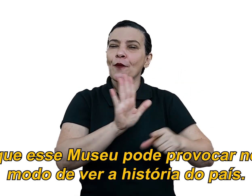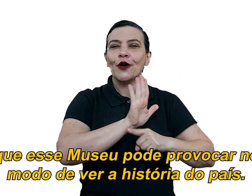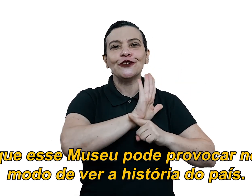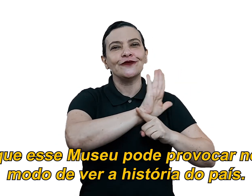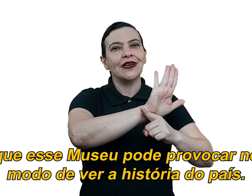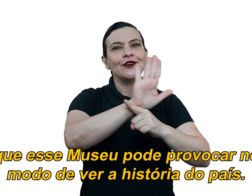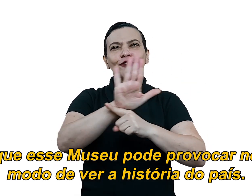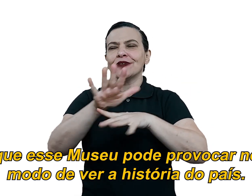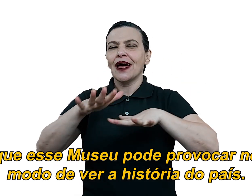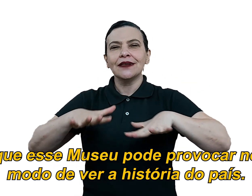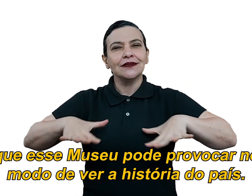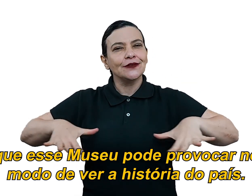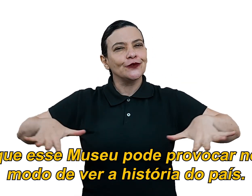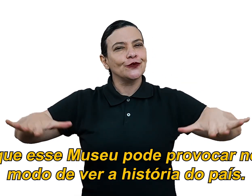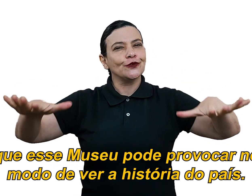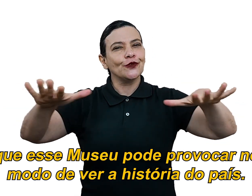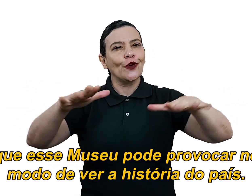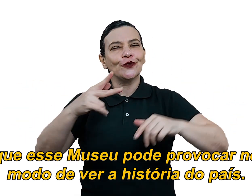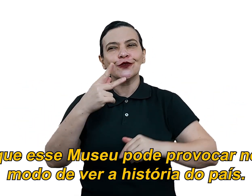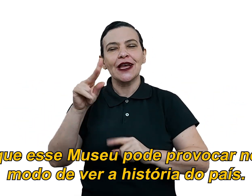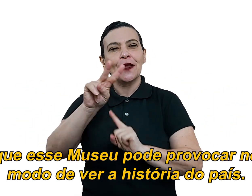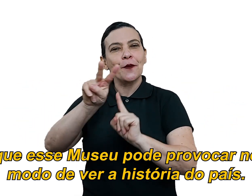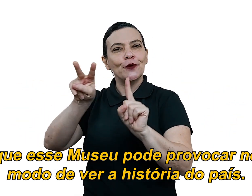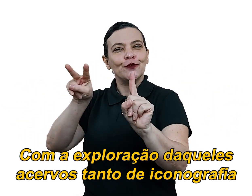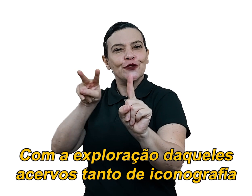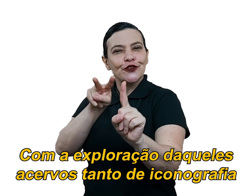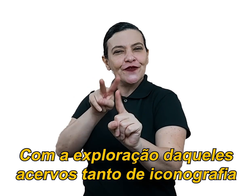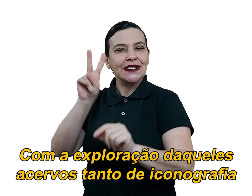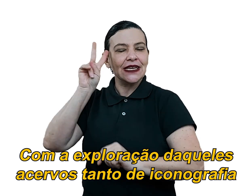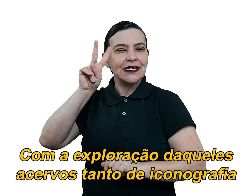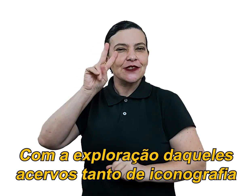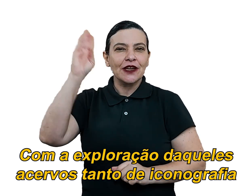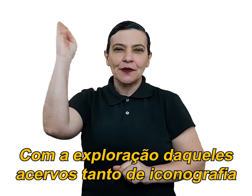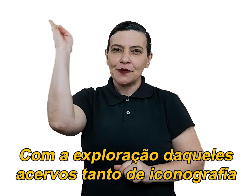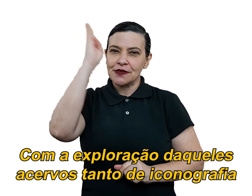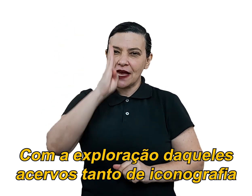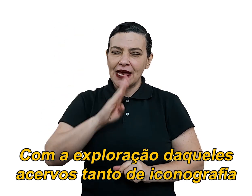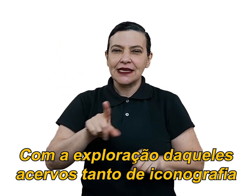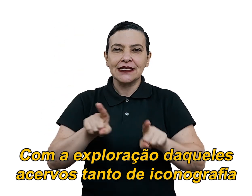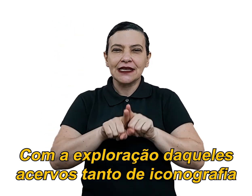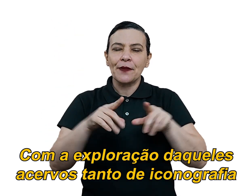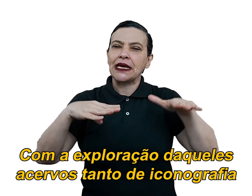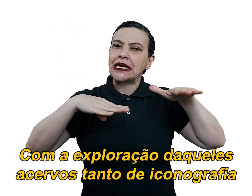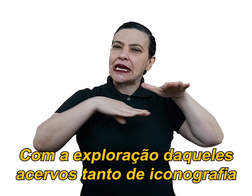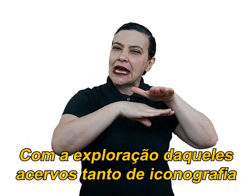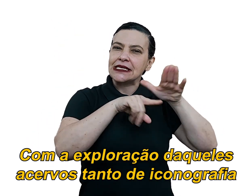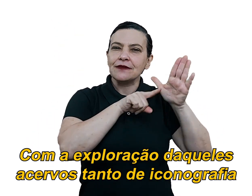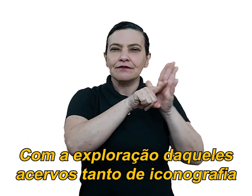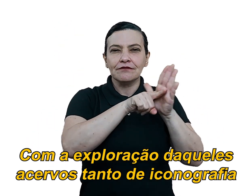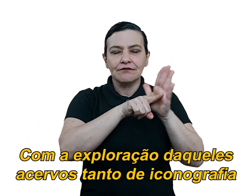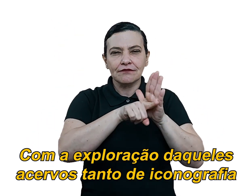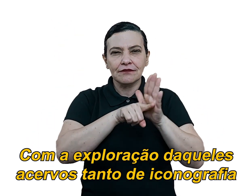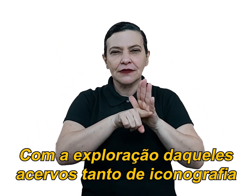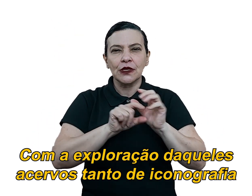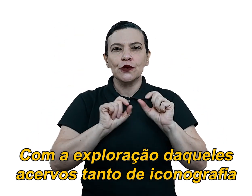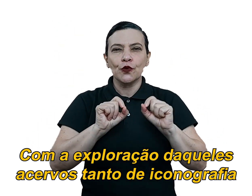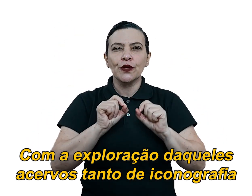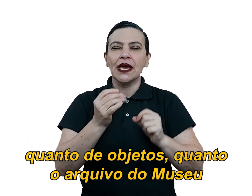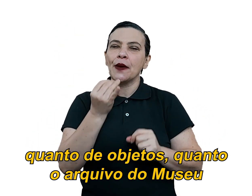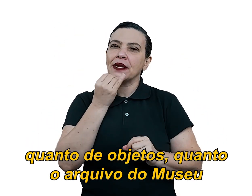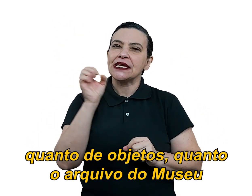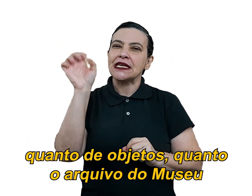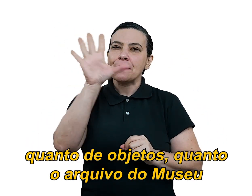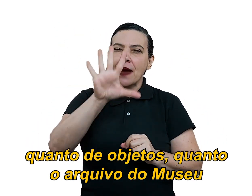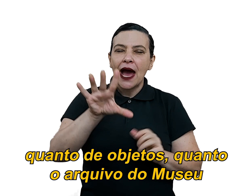pode provocar no modo de ver a história do país, com a exploração daqueles acervos, tanto de